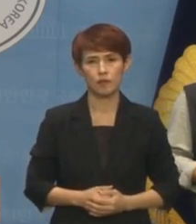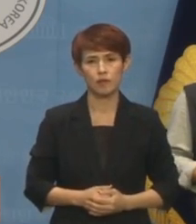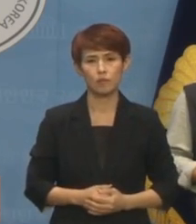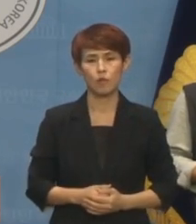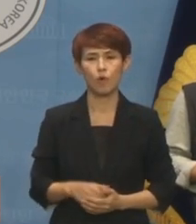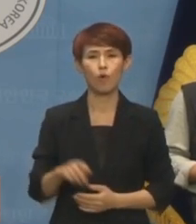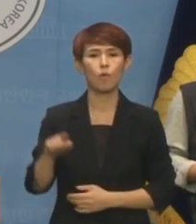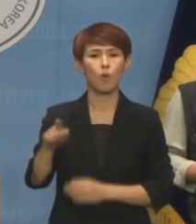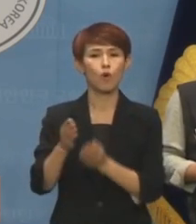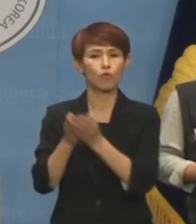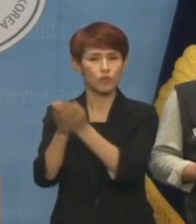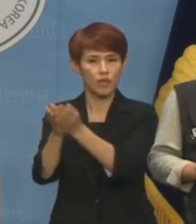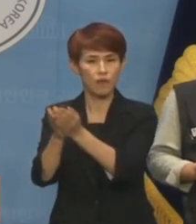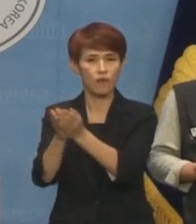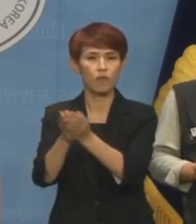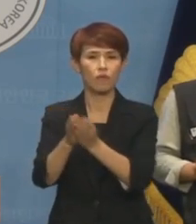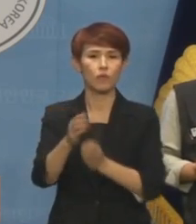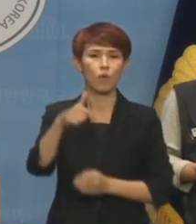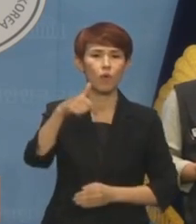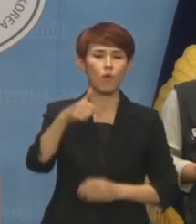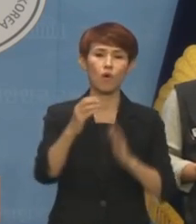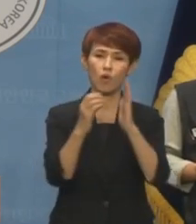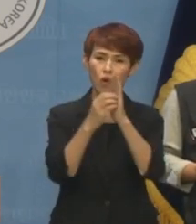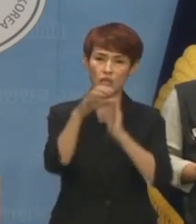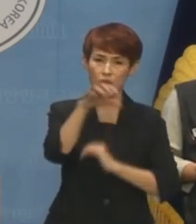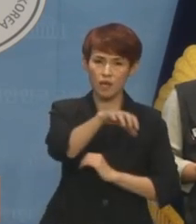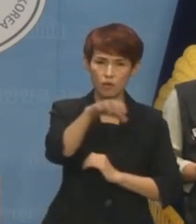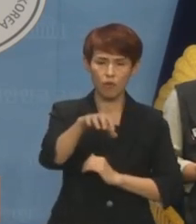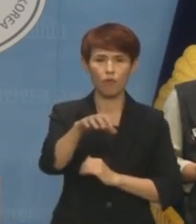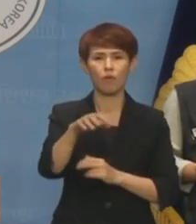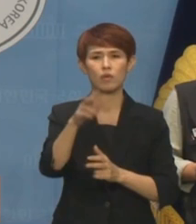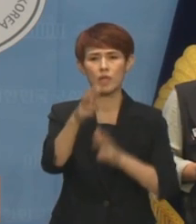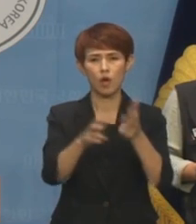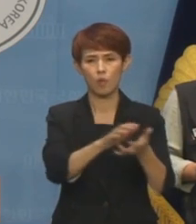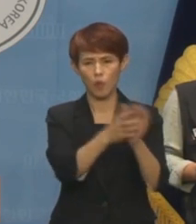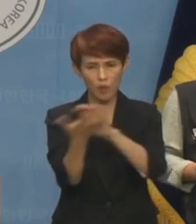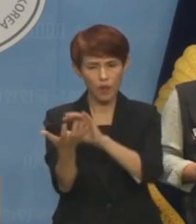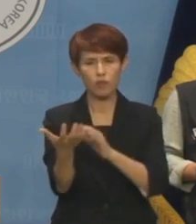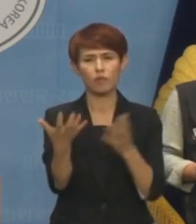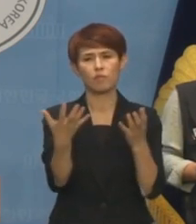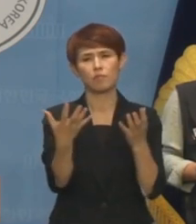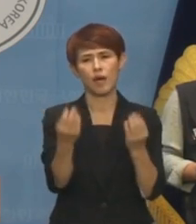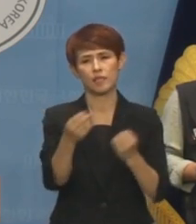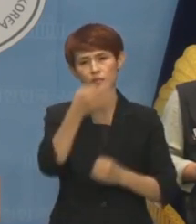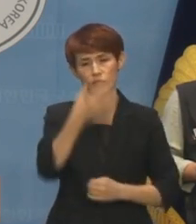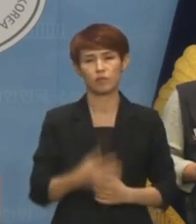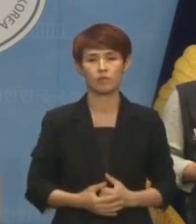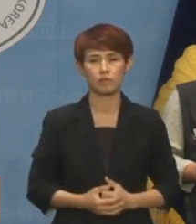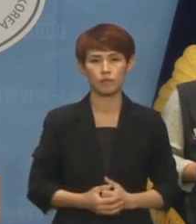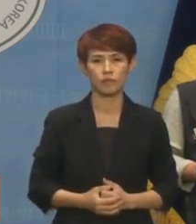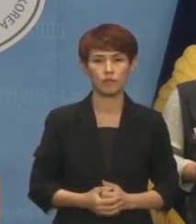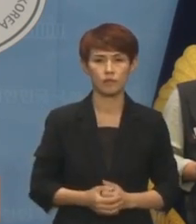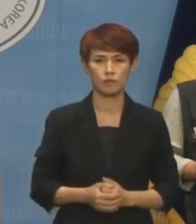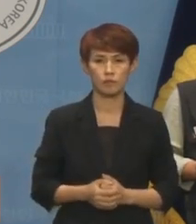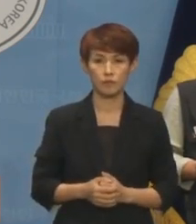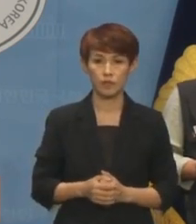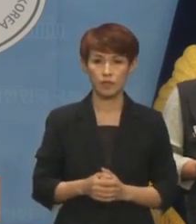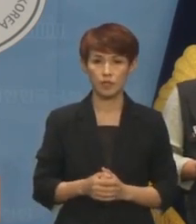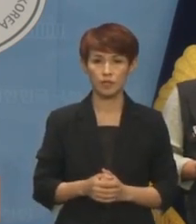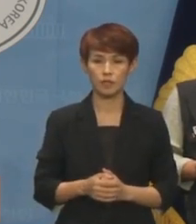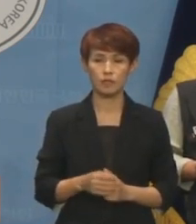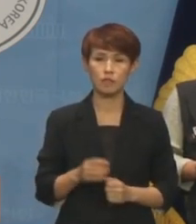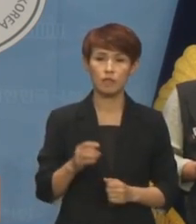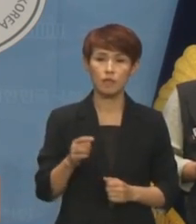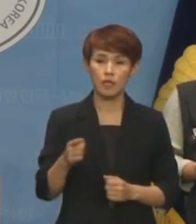군산에서, 거제에서 산업 변화의 그저 재난이었다. 정부 정책과 사업주의 선제적 결정에